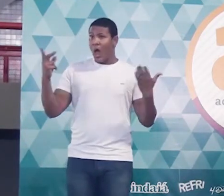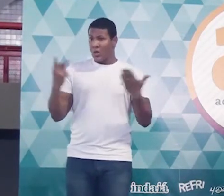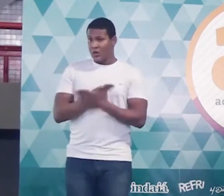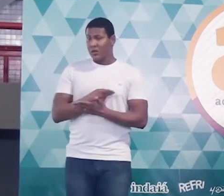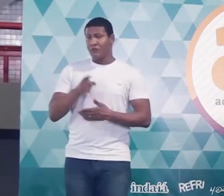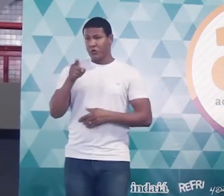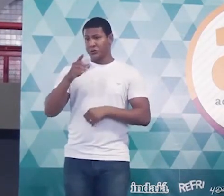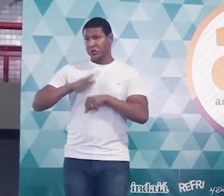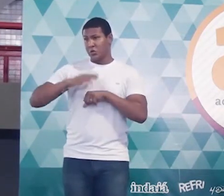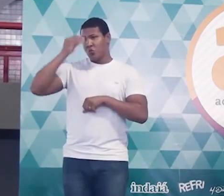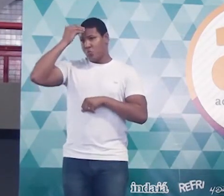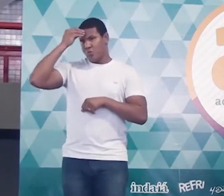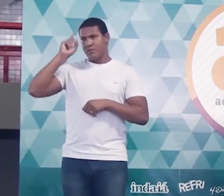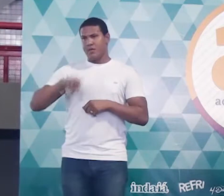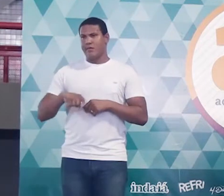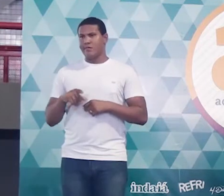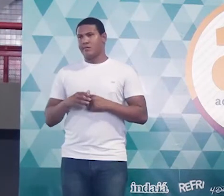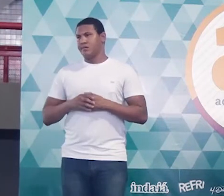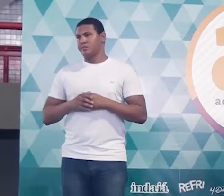Tá certo?